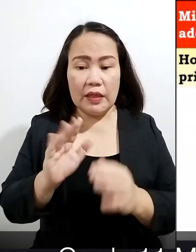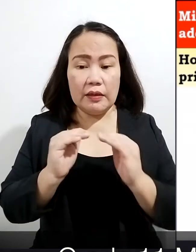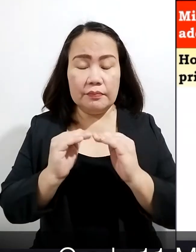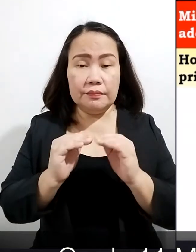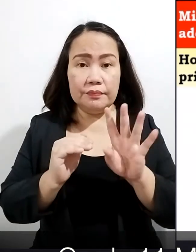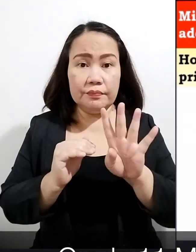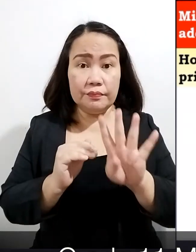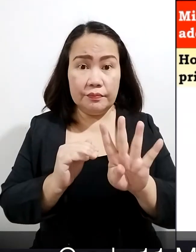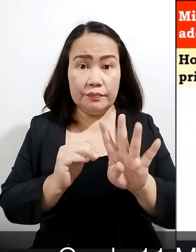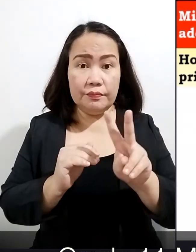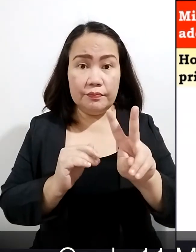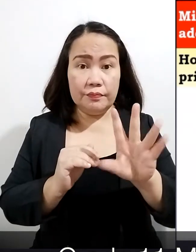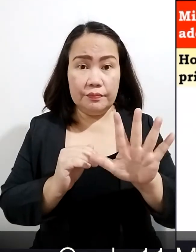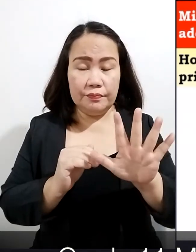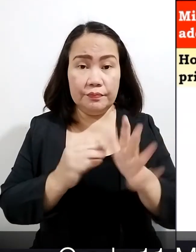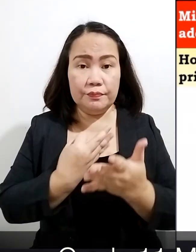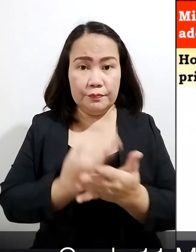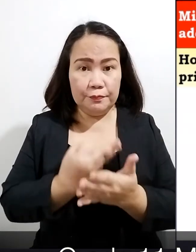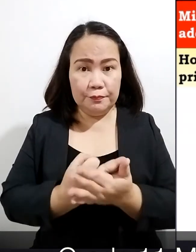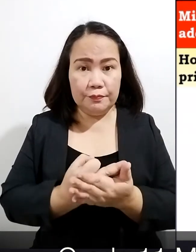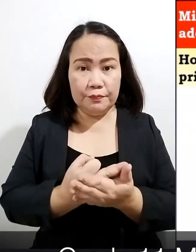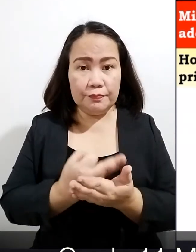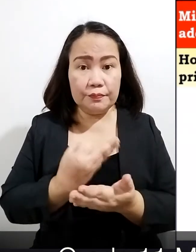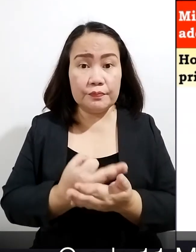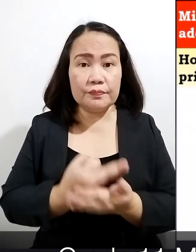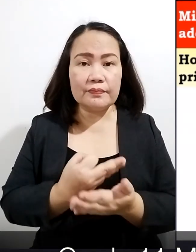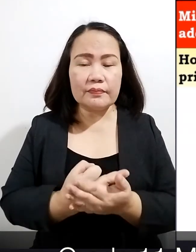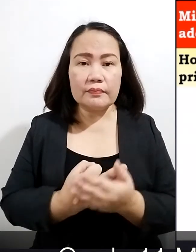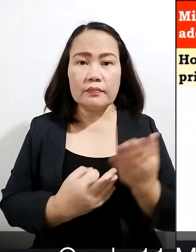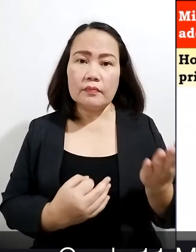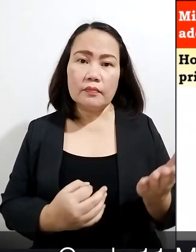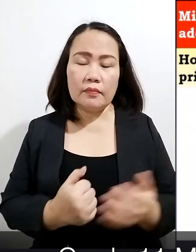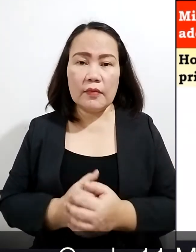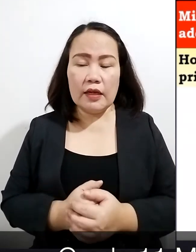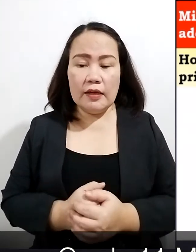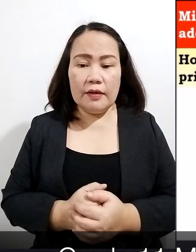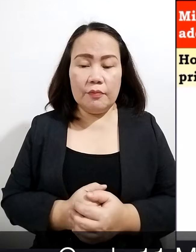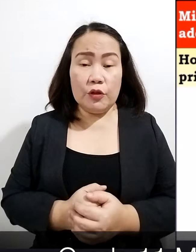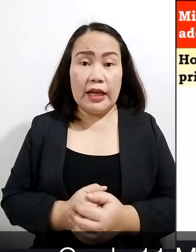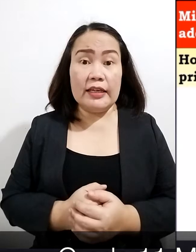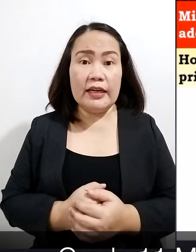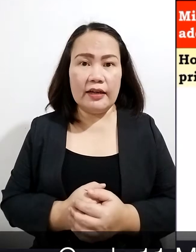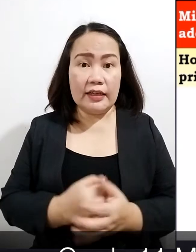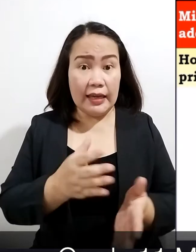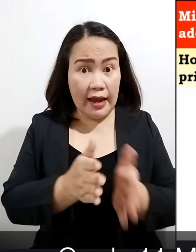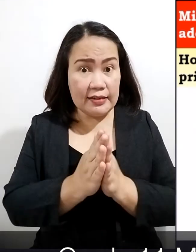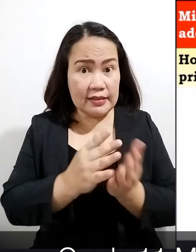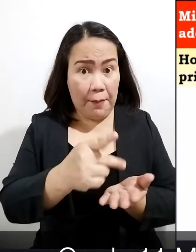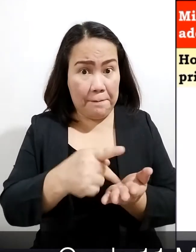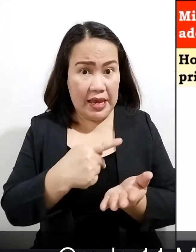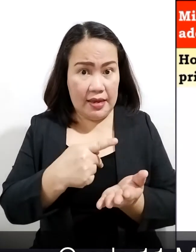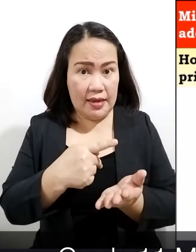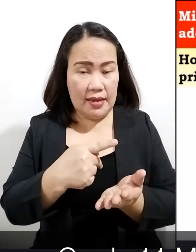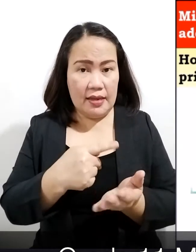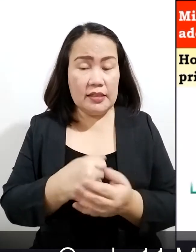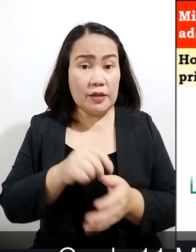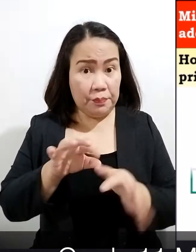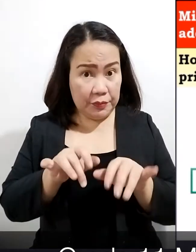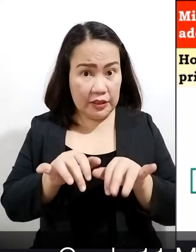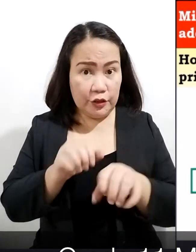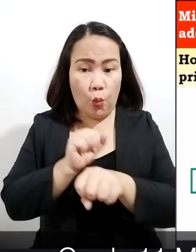f of 55 is equal to 425 pesos. So, ganyan yung kanyang sisingilin.